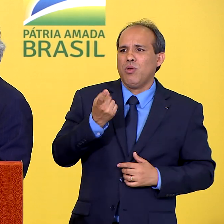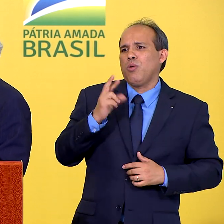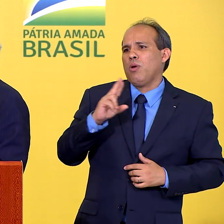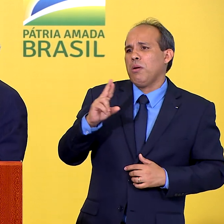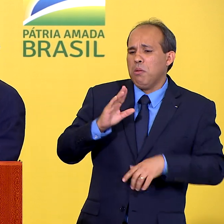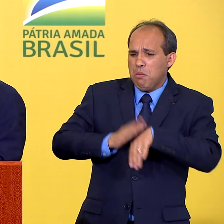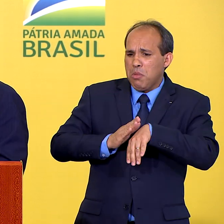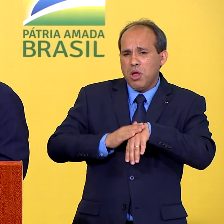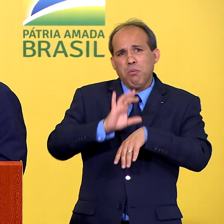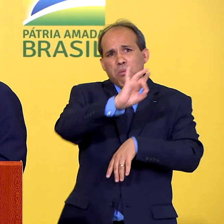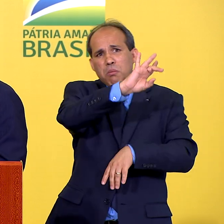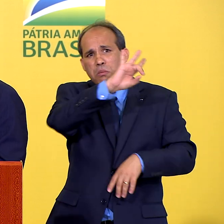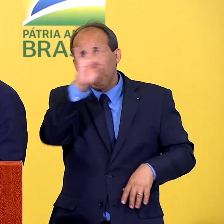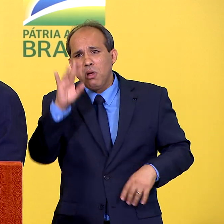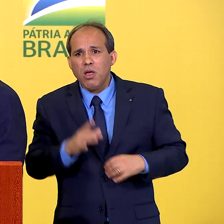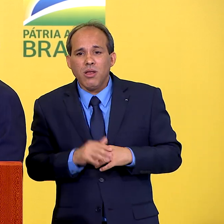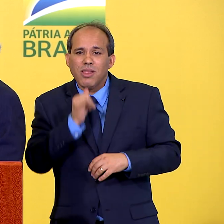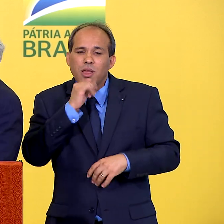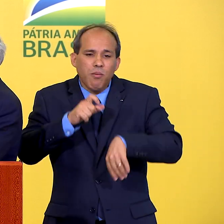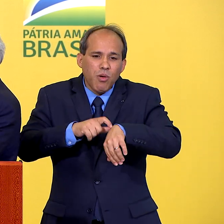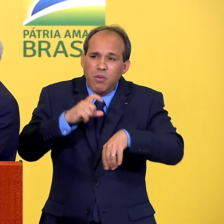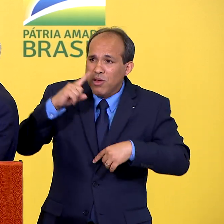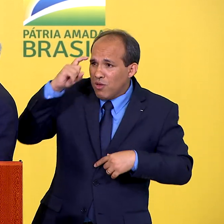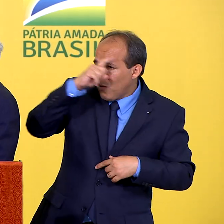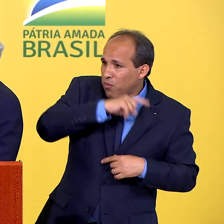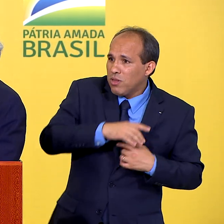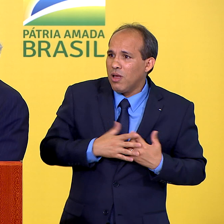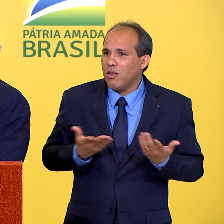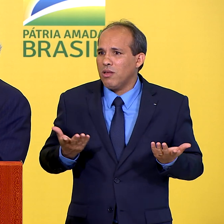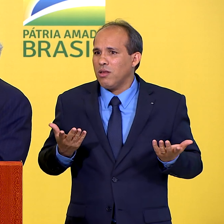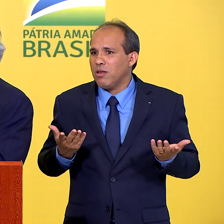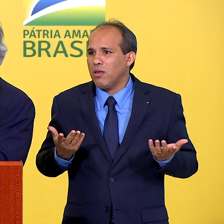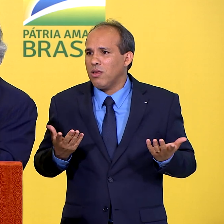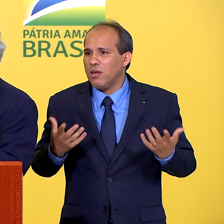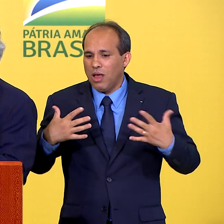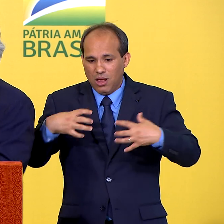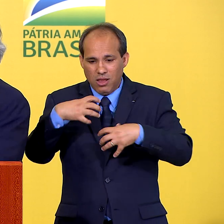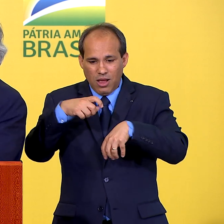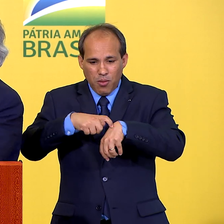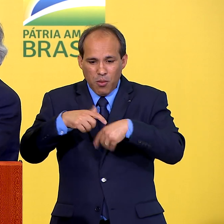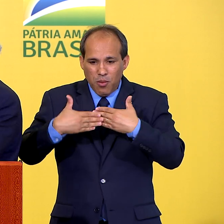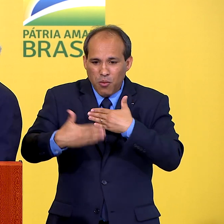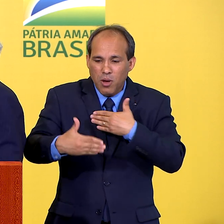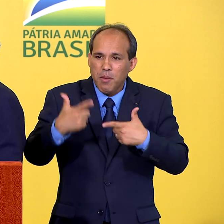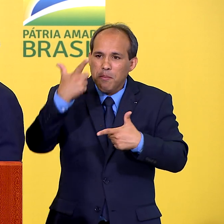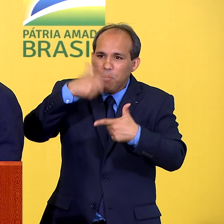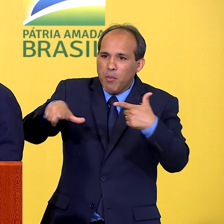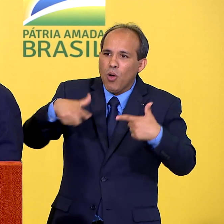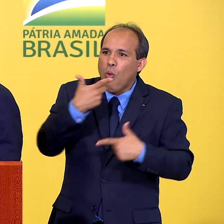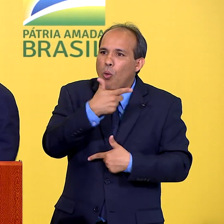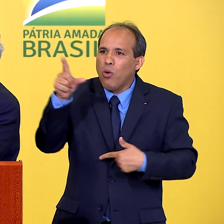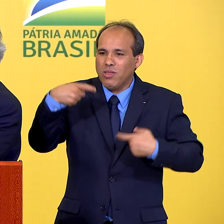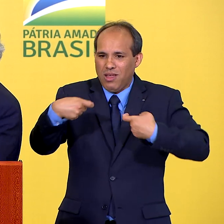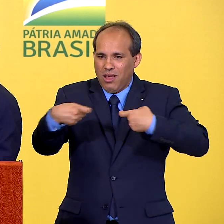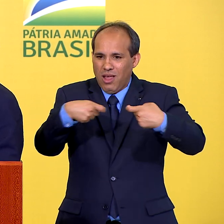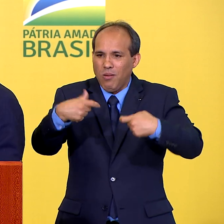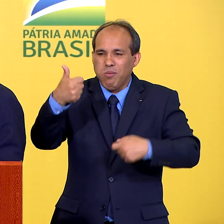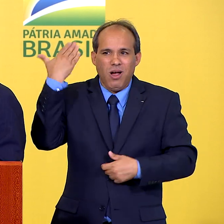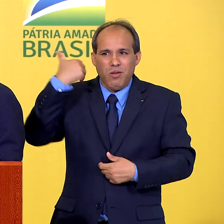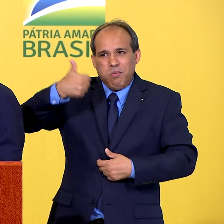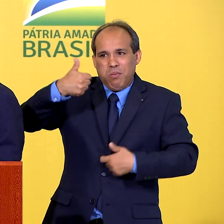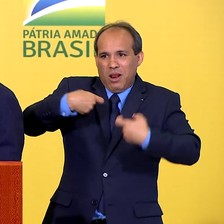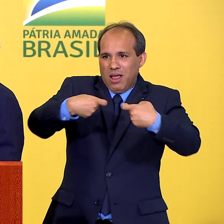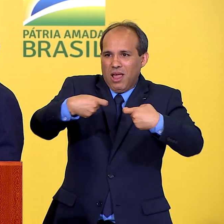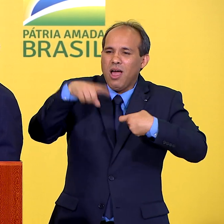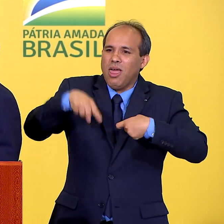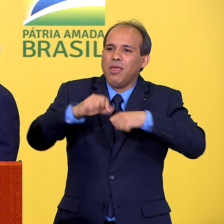capacidade de ir lá e sacar. Não estamos num momento de dificuldade, não estamos enfrentando carestia, não estamos enfrentando uma segunda grande guerra, tivemos a primeira,